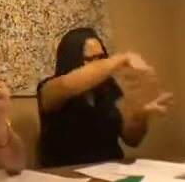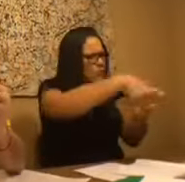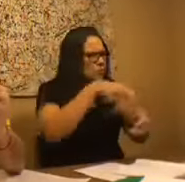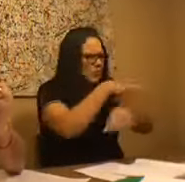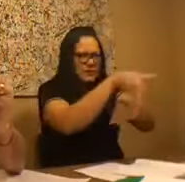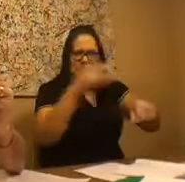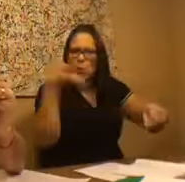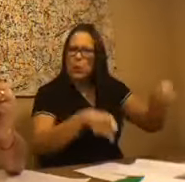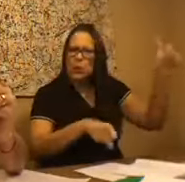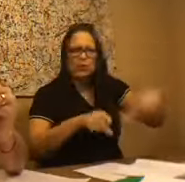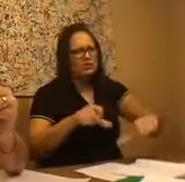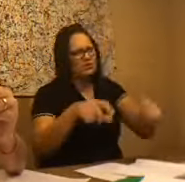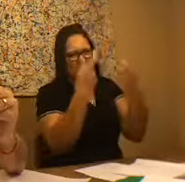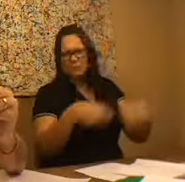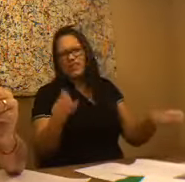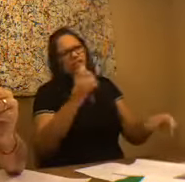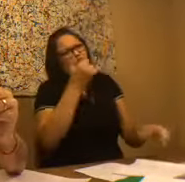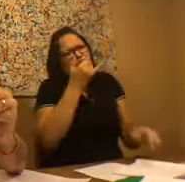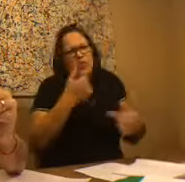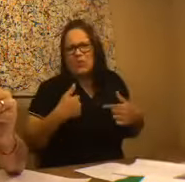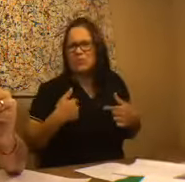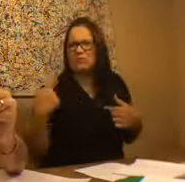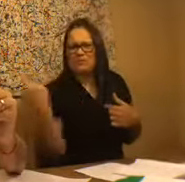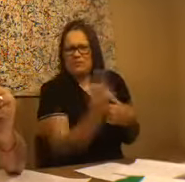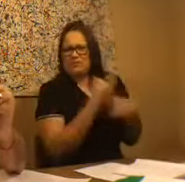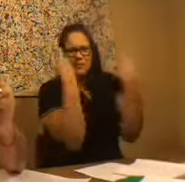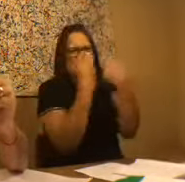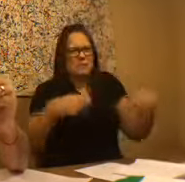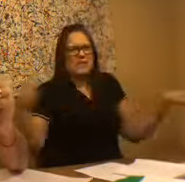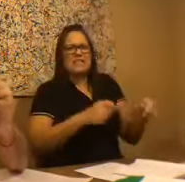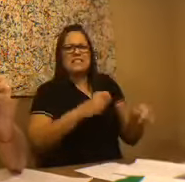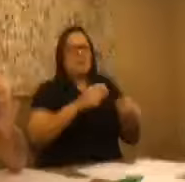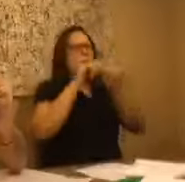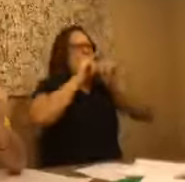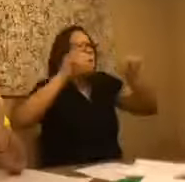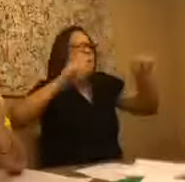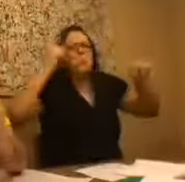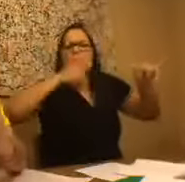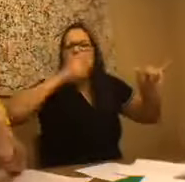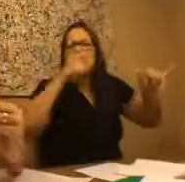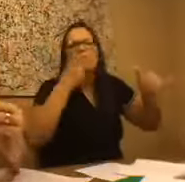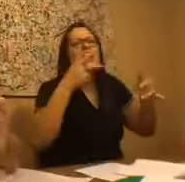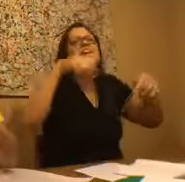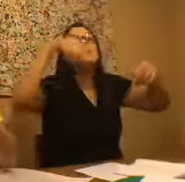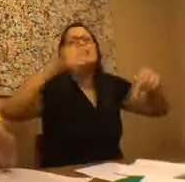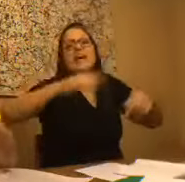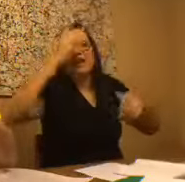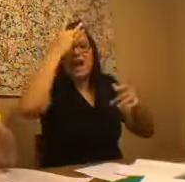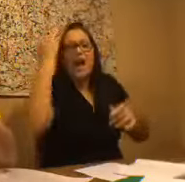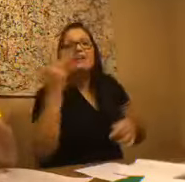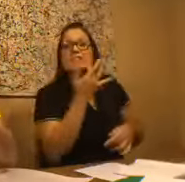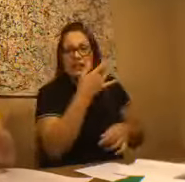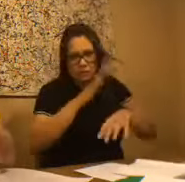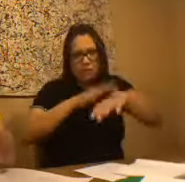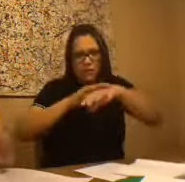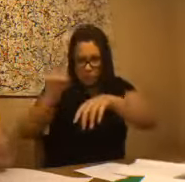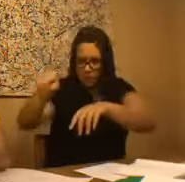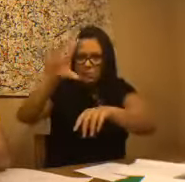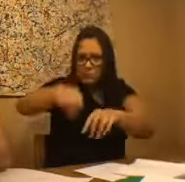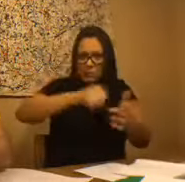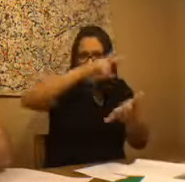não precisamos de fake news para dizer que é fernando haddad está aqui ó em defesa do